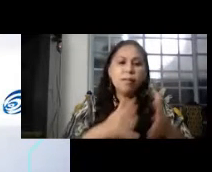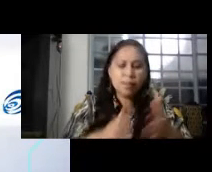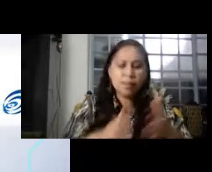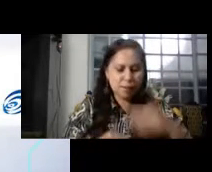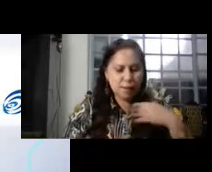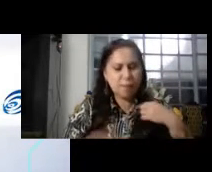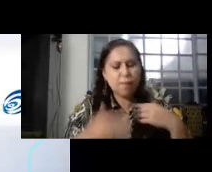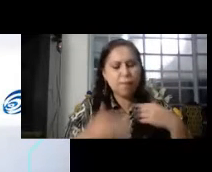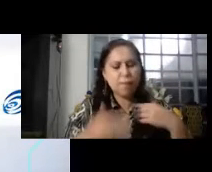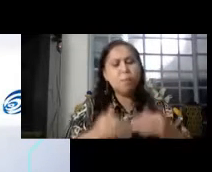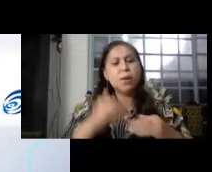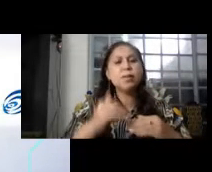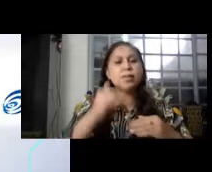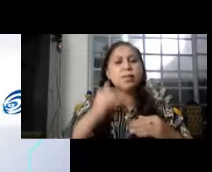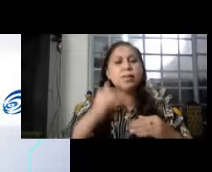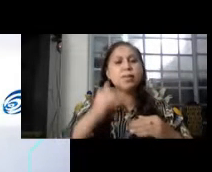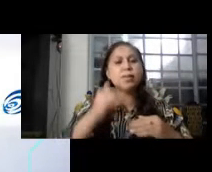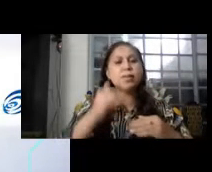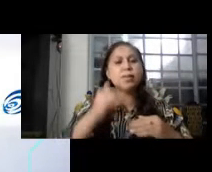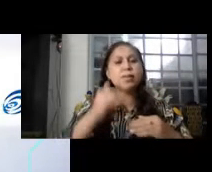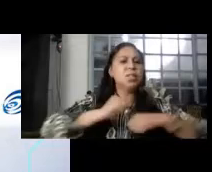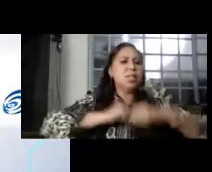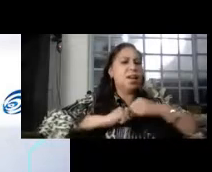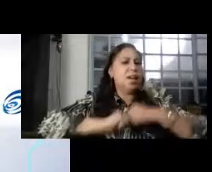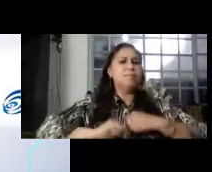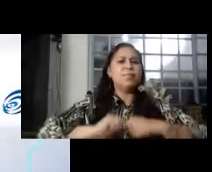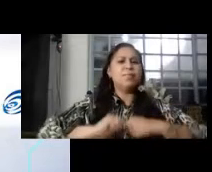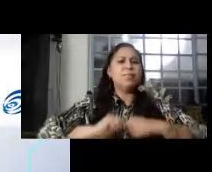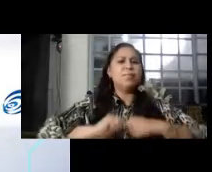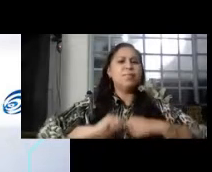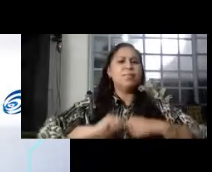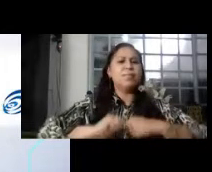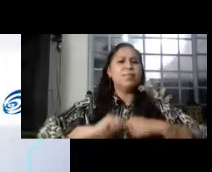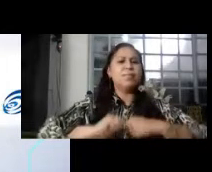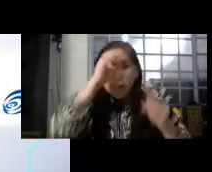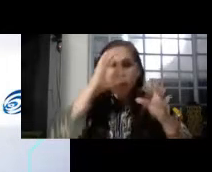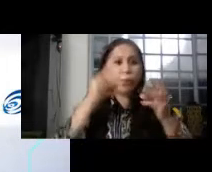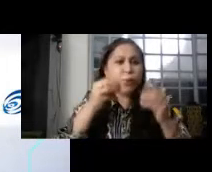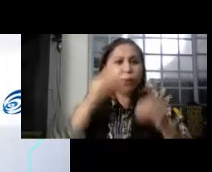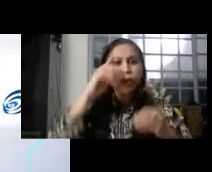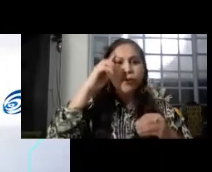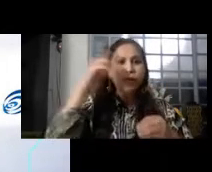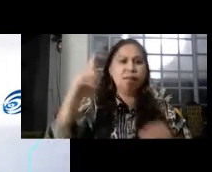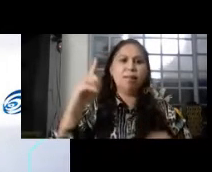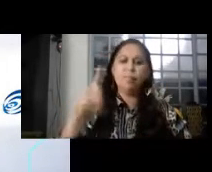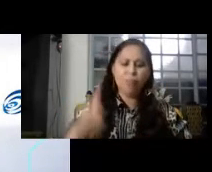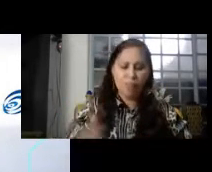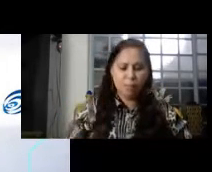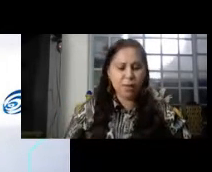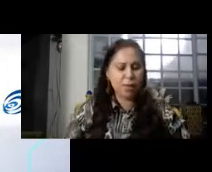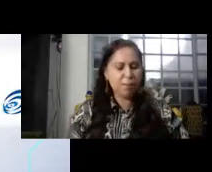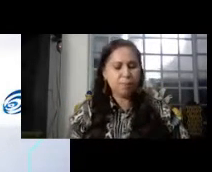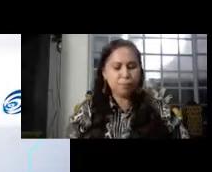língua é assim, né? É um processo. Não pode se angustiar, né, de querer aprender tudo em um dia, não